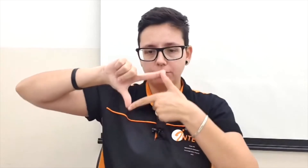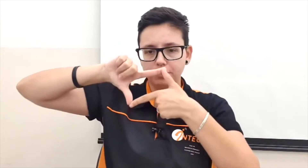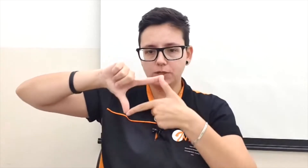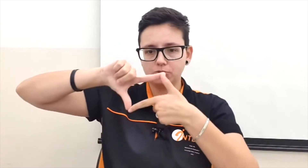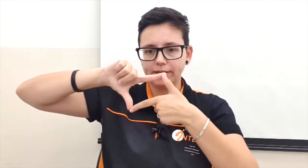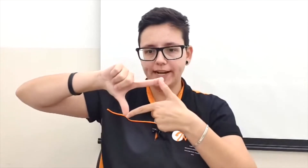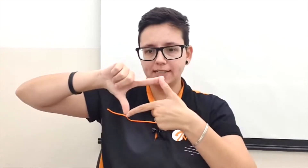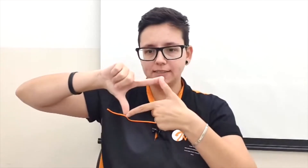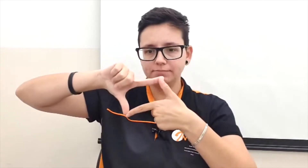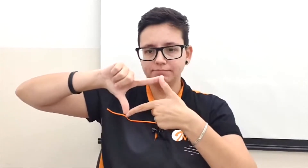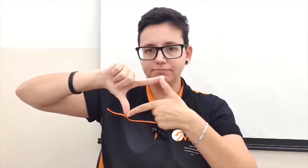Fico à toa em casa.